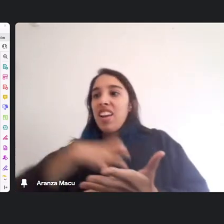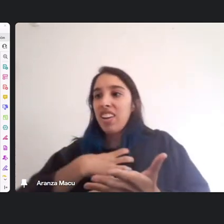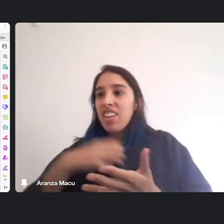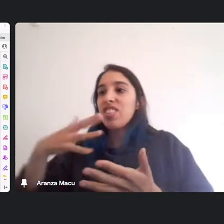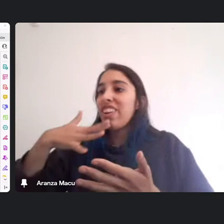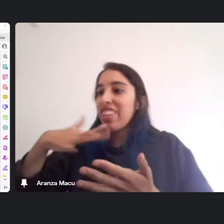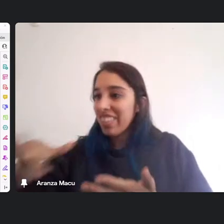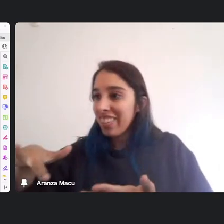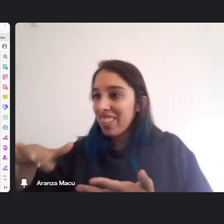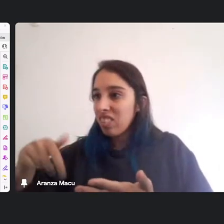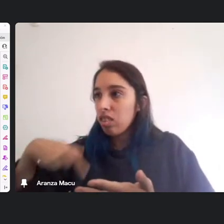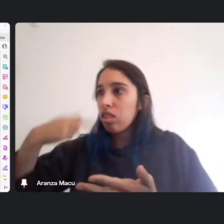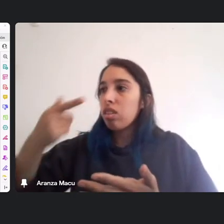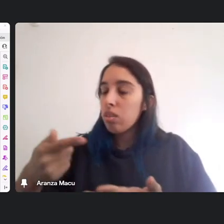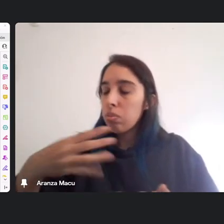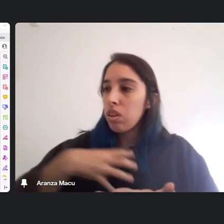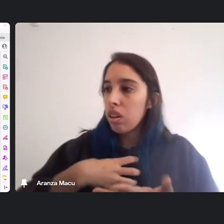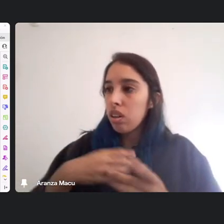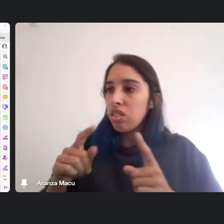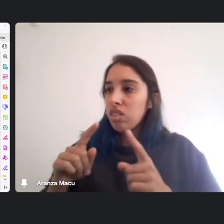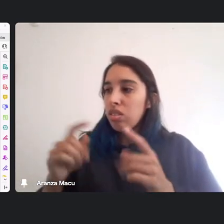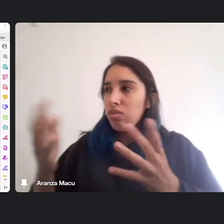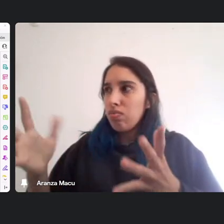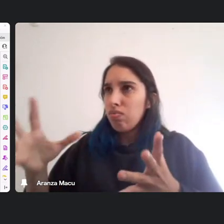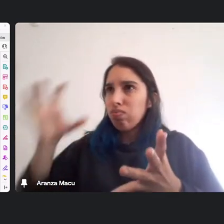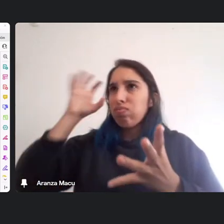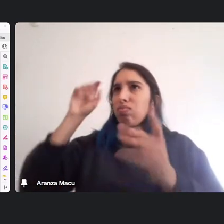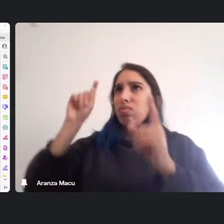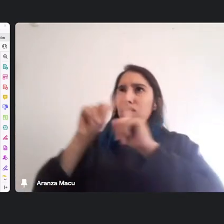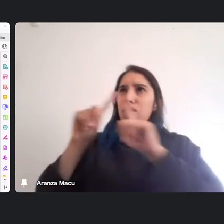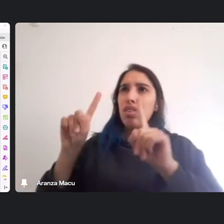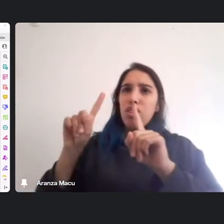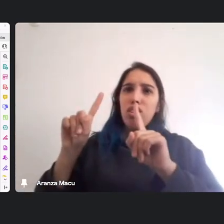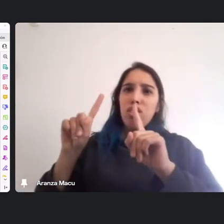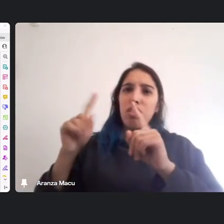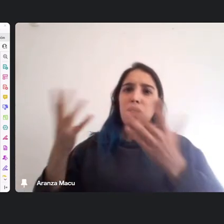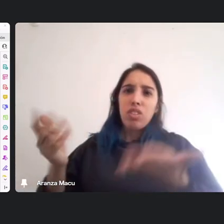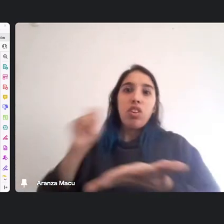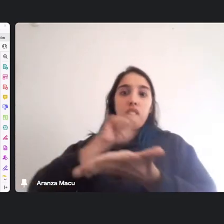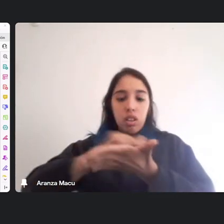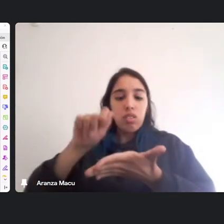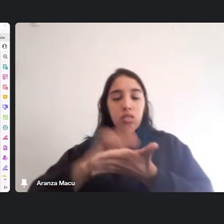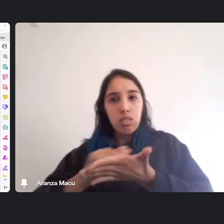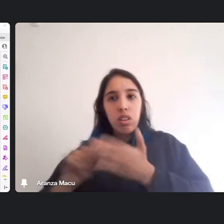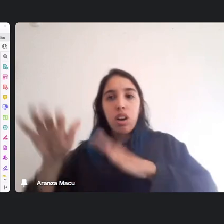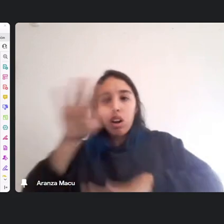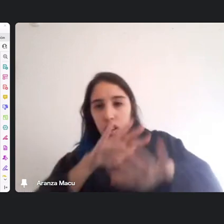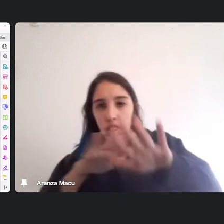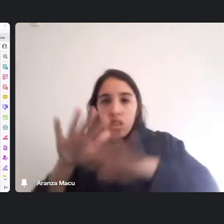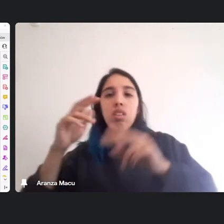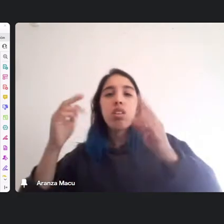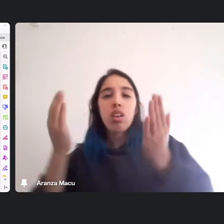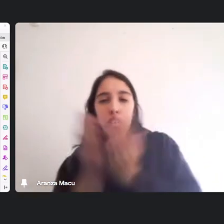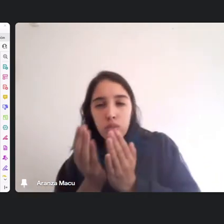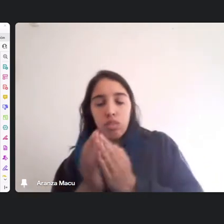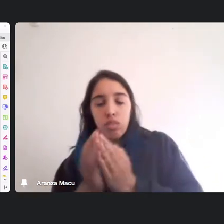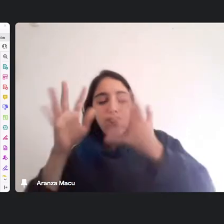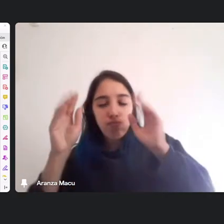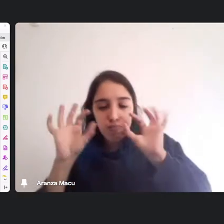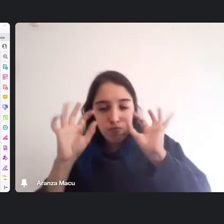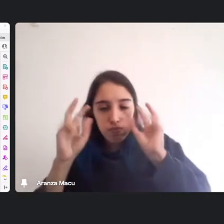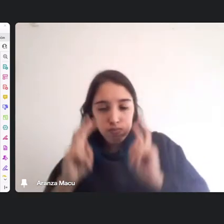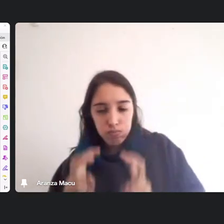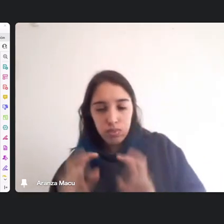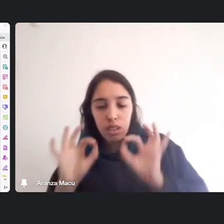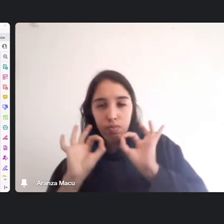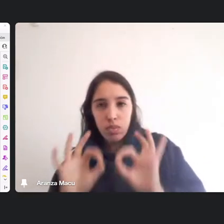no me acuerdo, si no lo sistematizo, tomo los apuntes, los ordeno, ese trabajito hay que hacerlo.